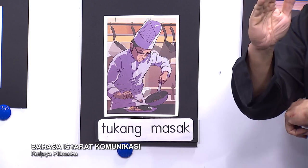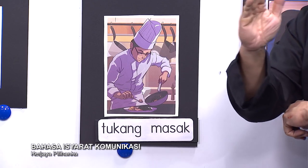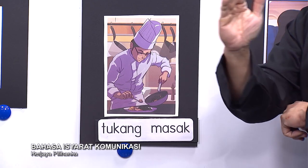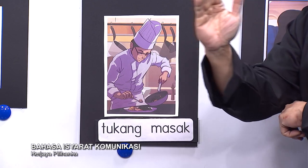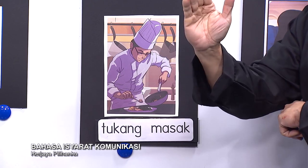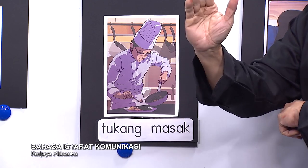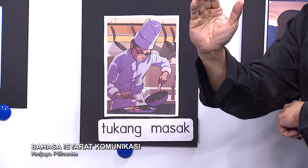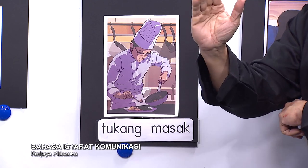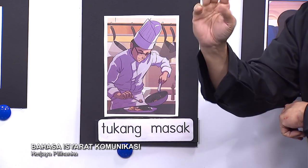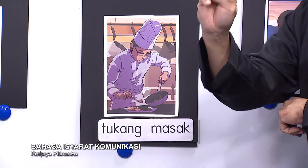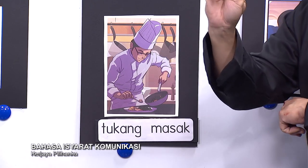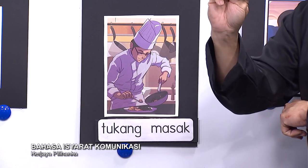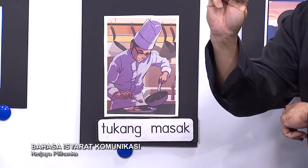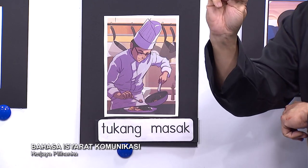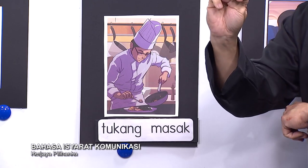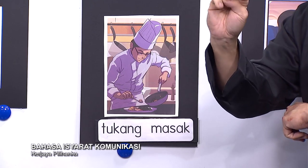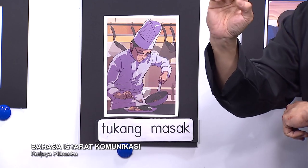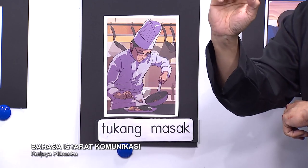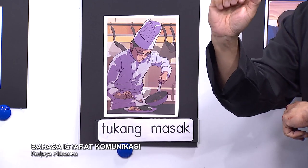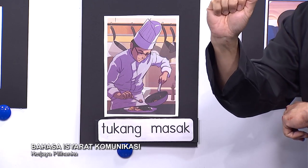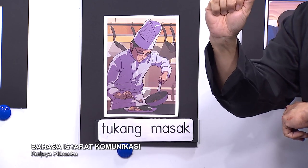T-U-K-A-N-G. Masak.